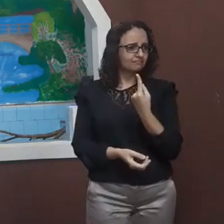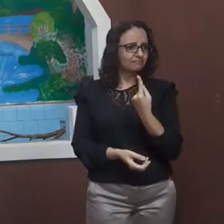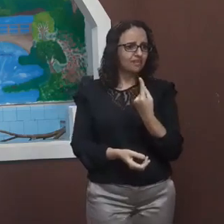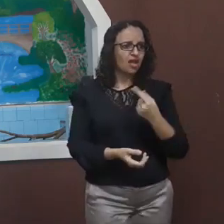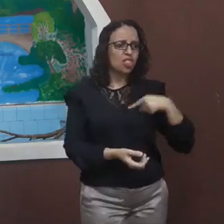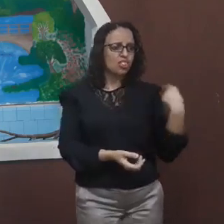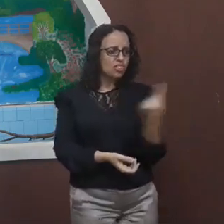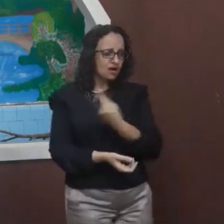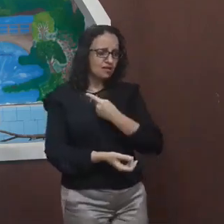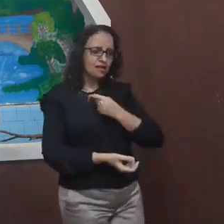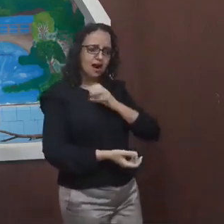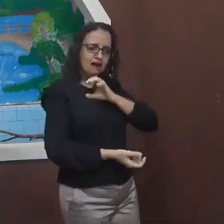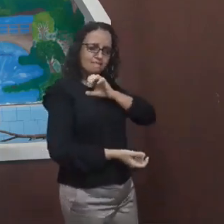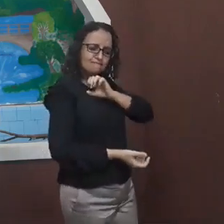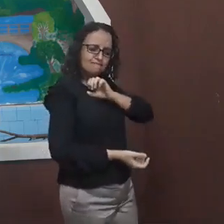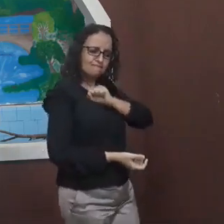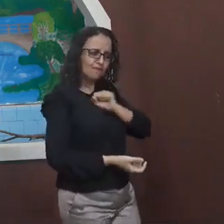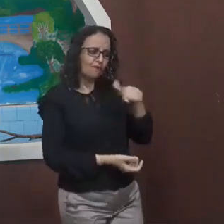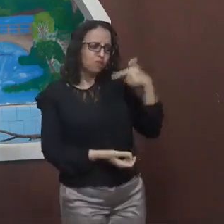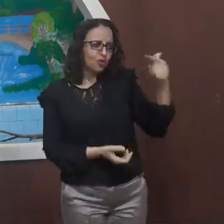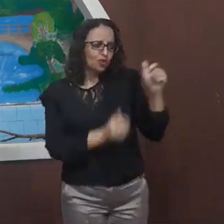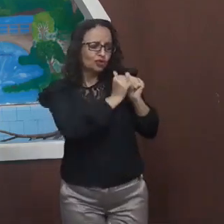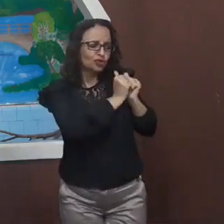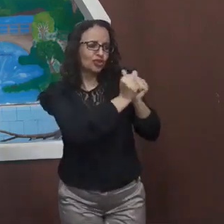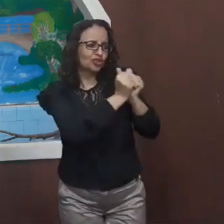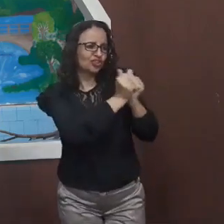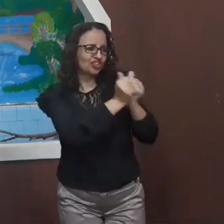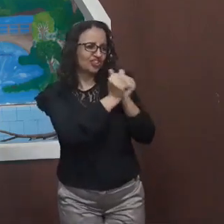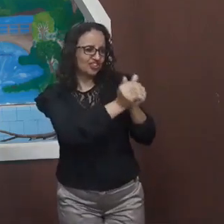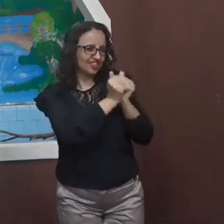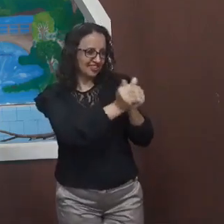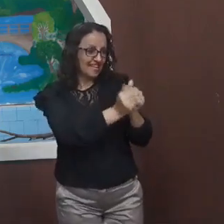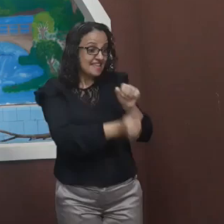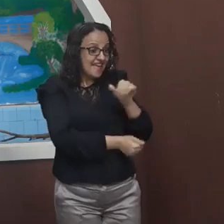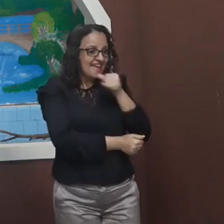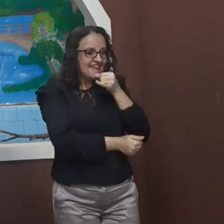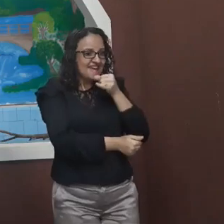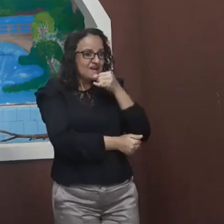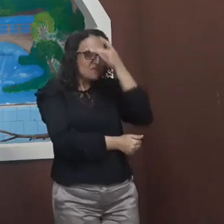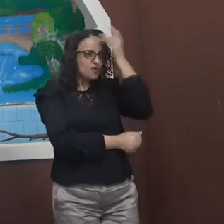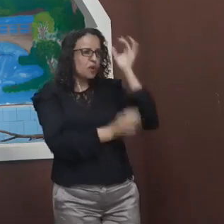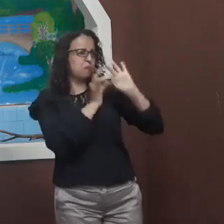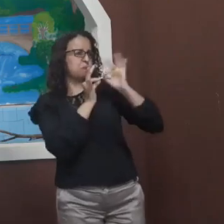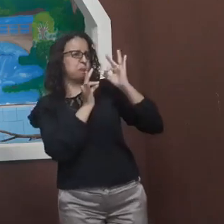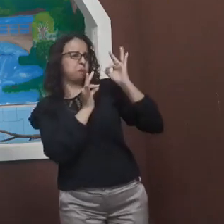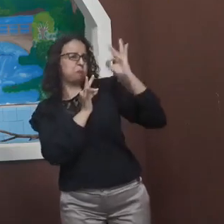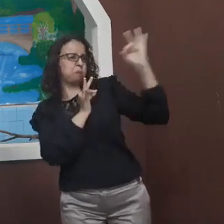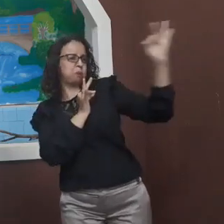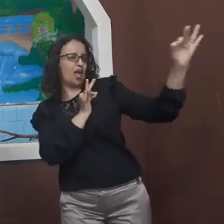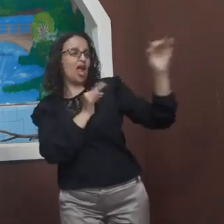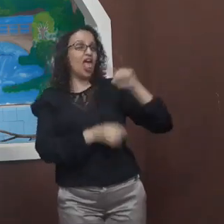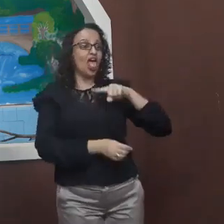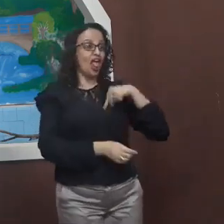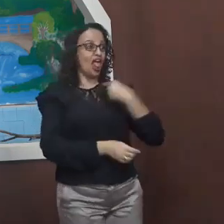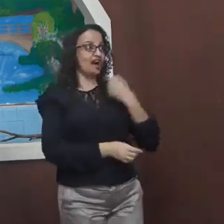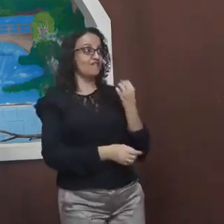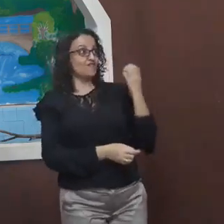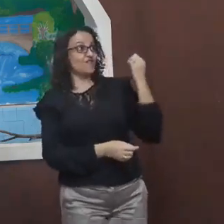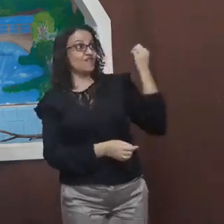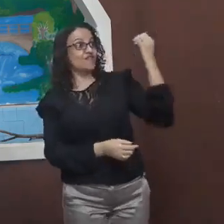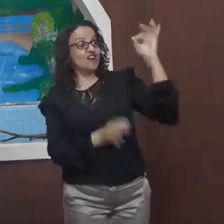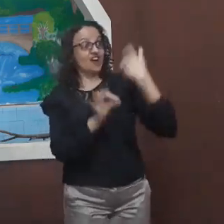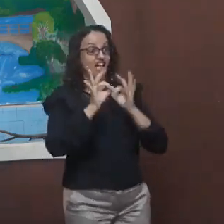amamos, nós andamos muito e vamos dar vela, não é isso? De vez em quando, alguns